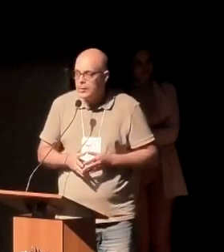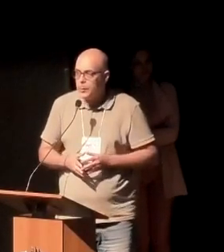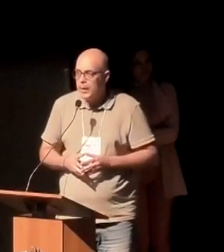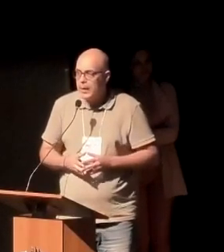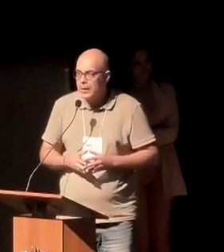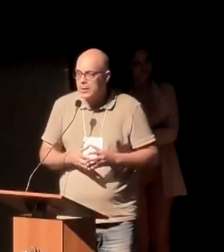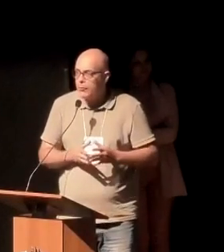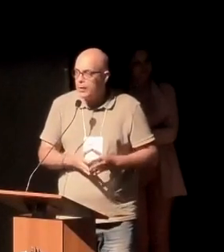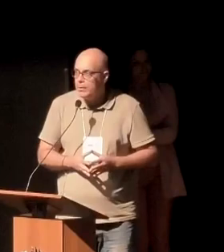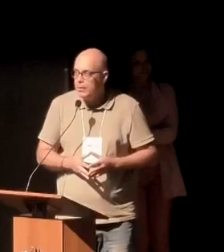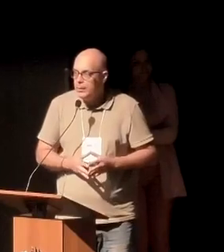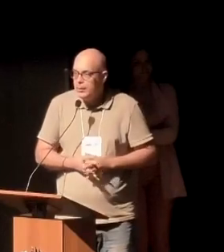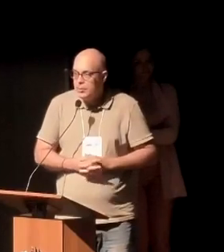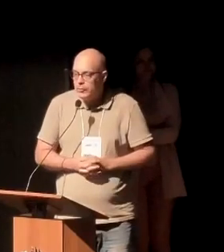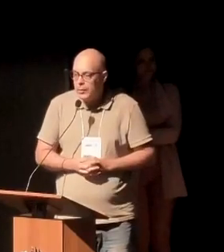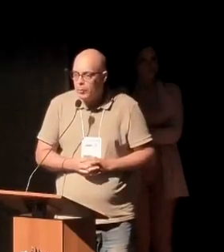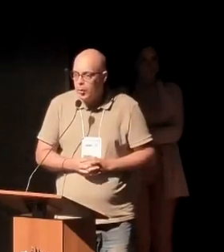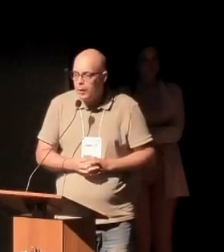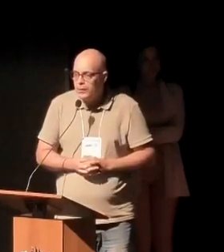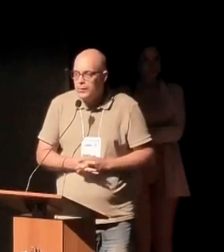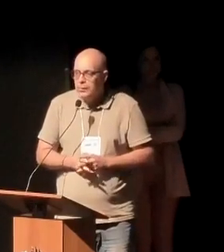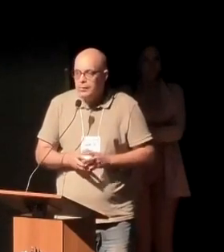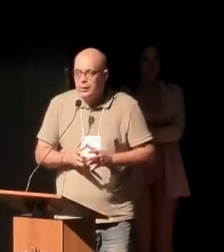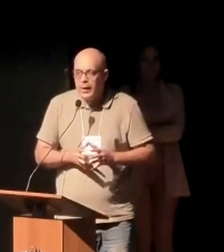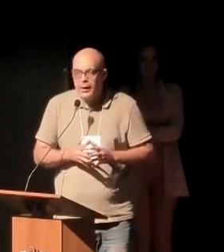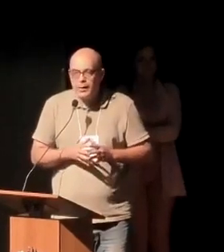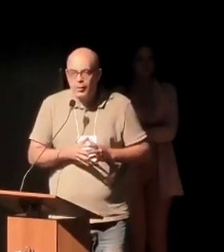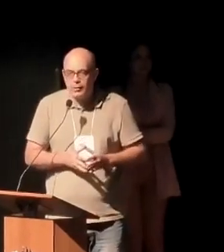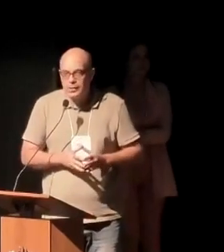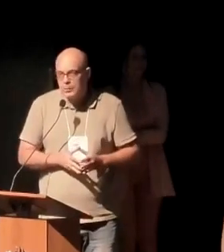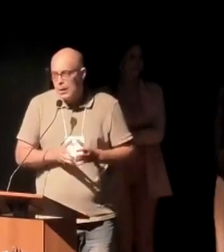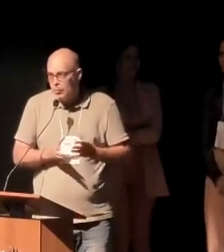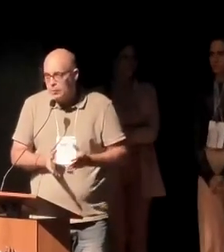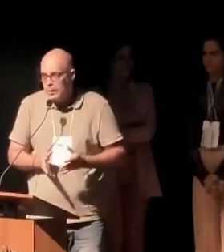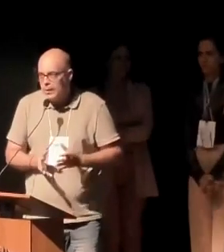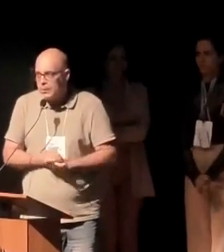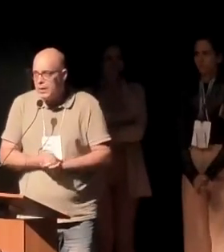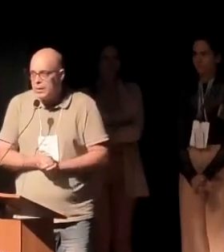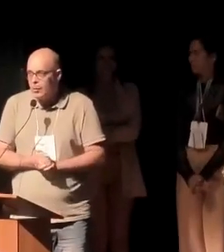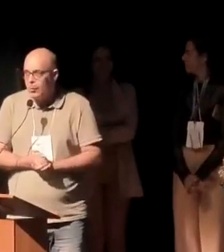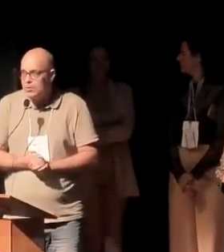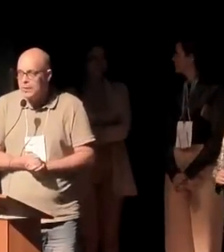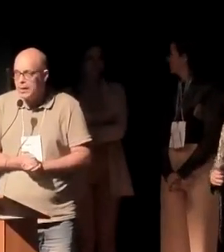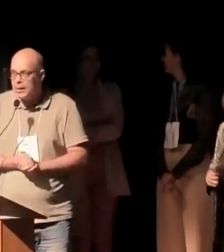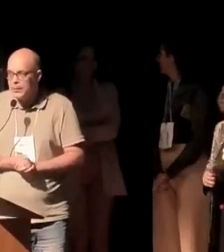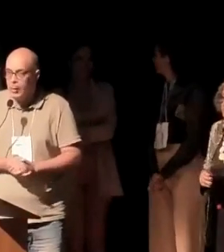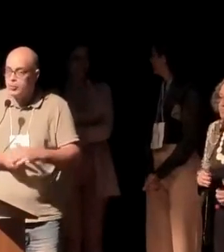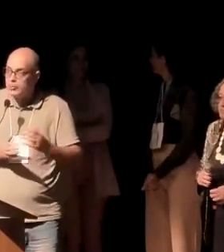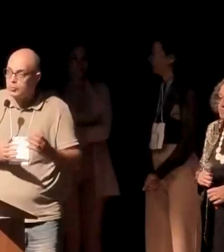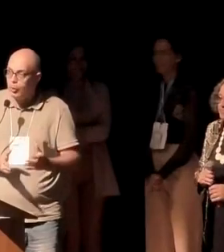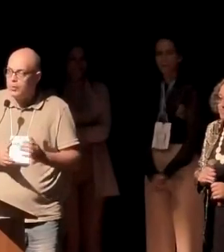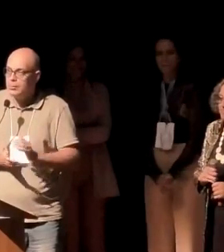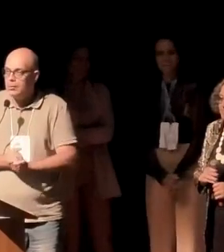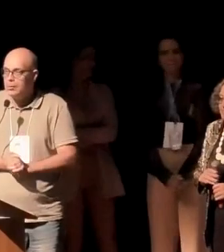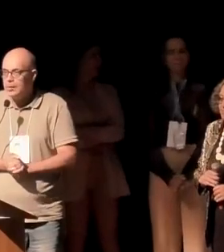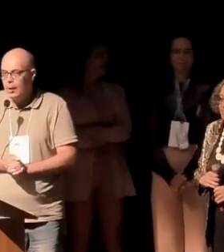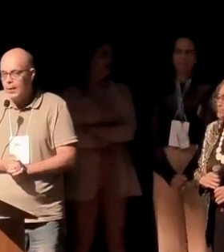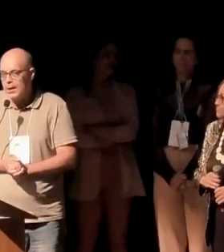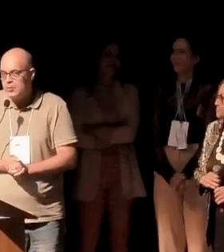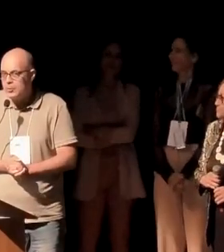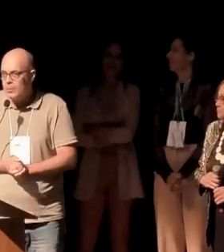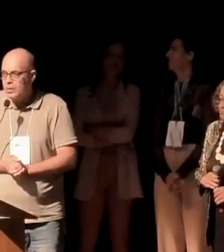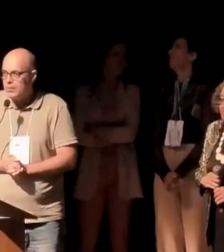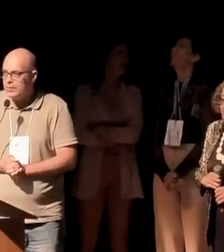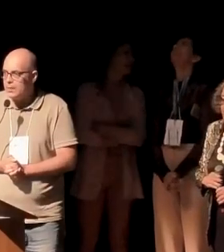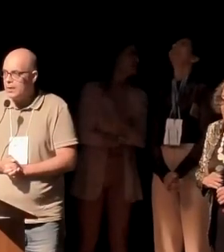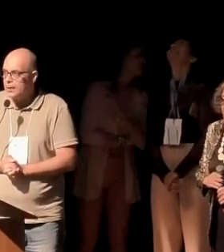Valdivino que é do Paraná já foi já foi embora né E nós temos a Luciana também que não pode estar aqui porque o gestor não